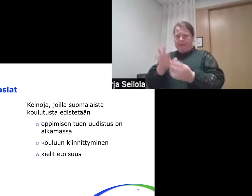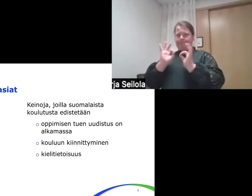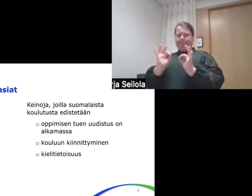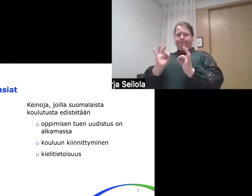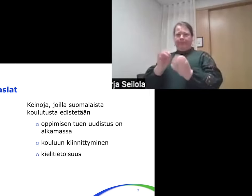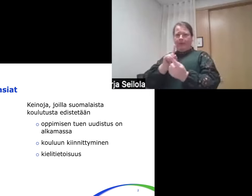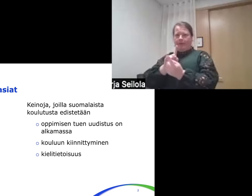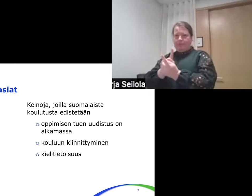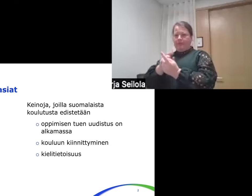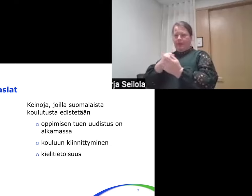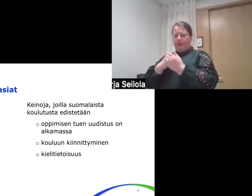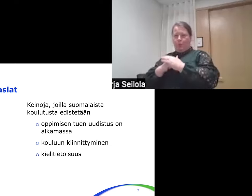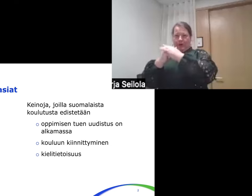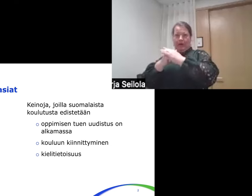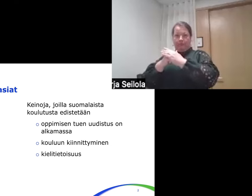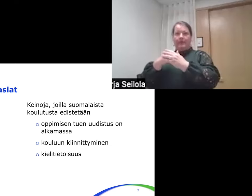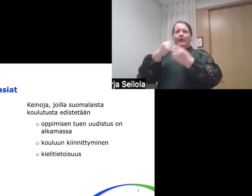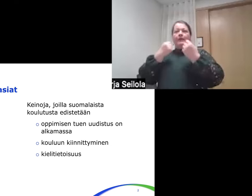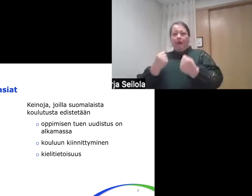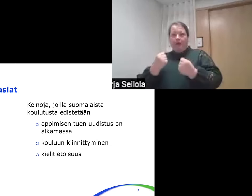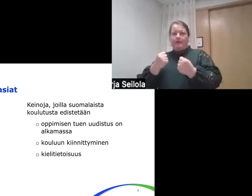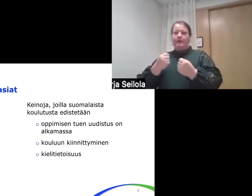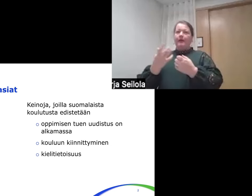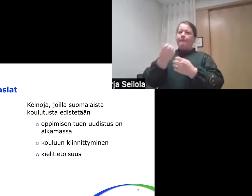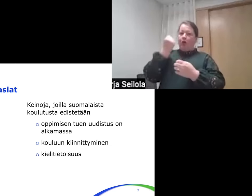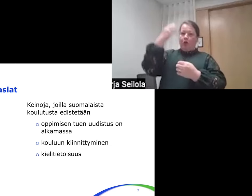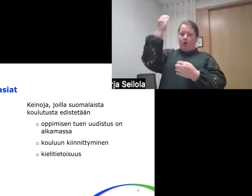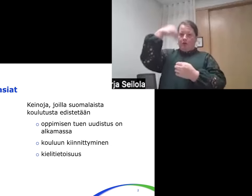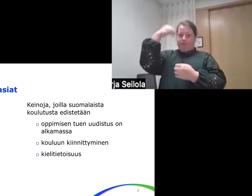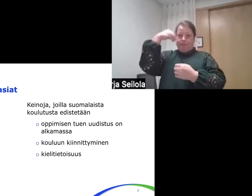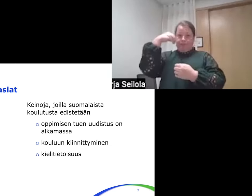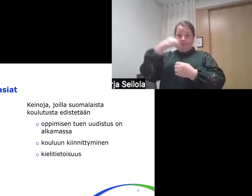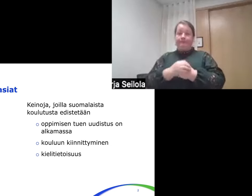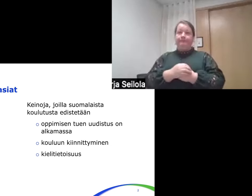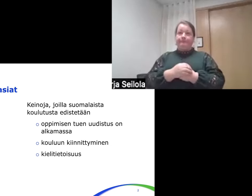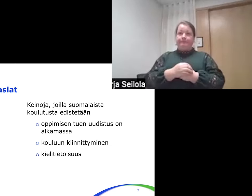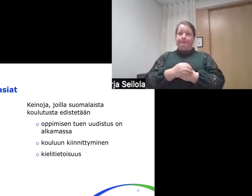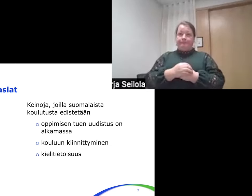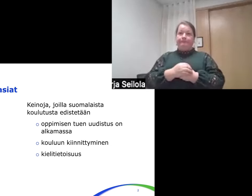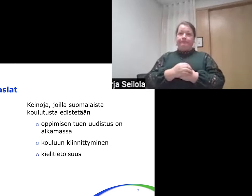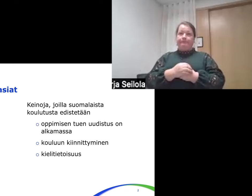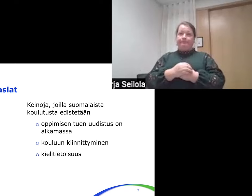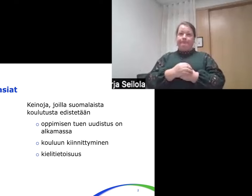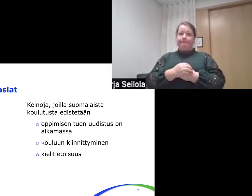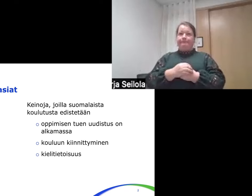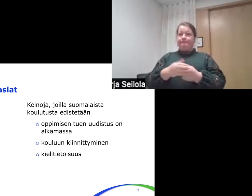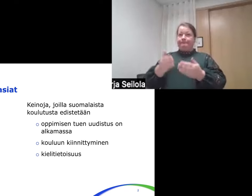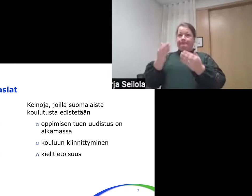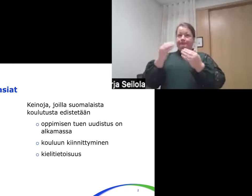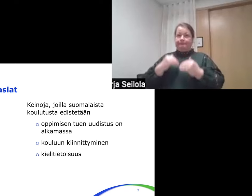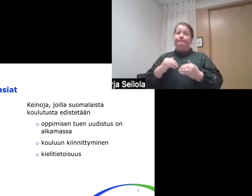Ja eli tässä on tärkein fokus on se, että miten jokainen oppilas saa sen henkilökohtaisen tuen, jonka hän